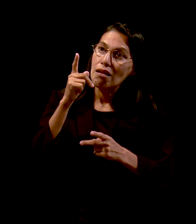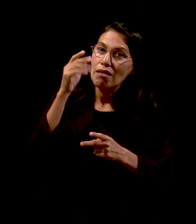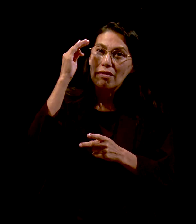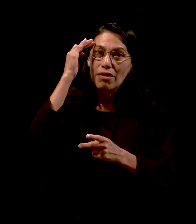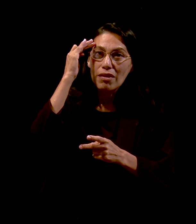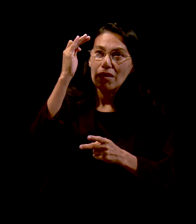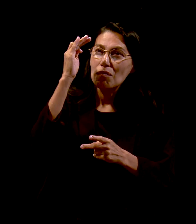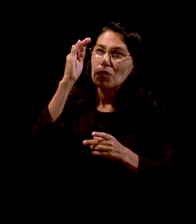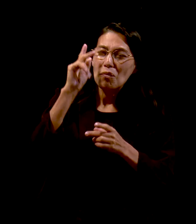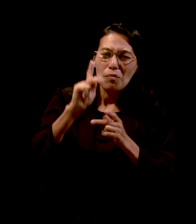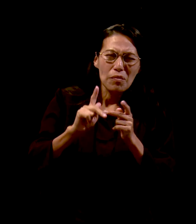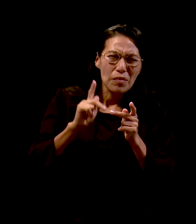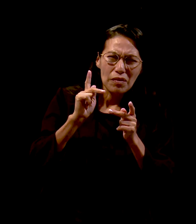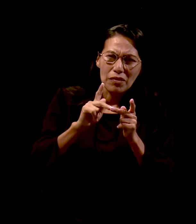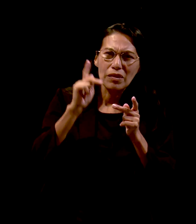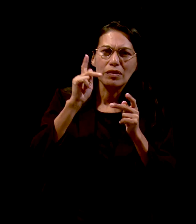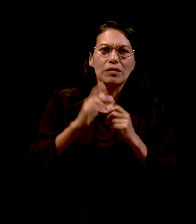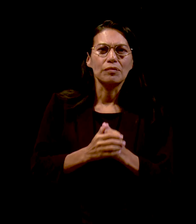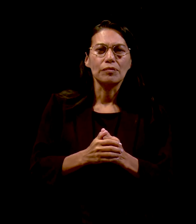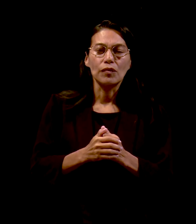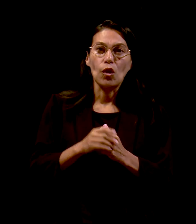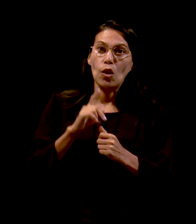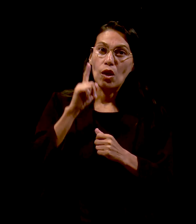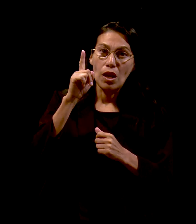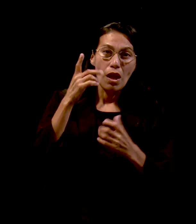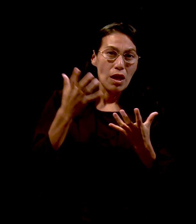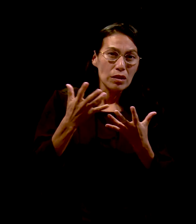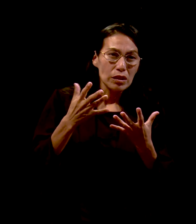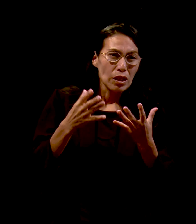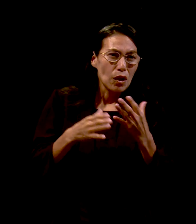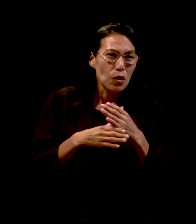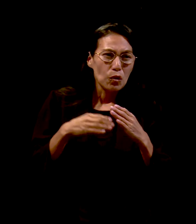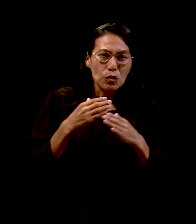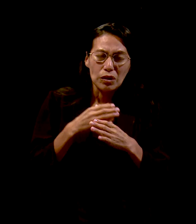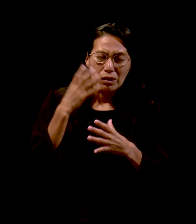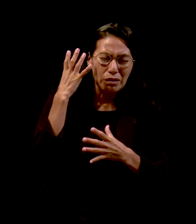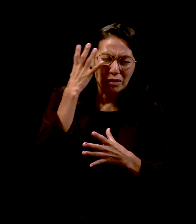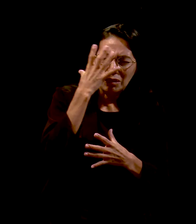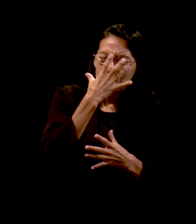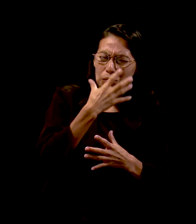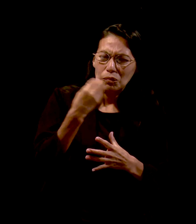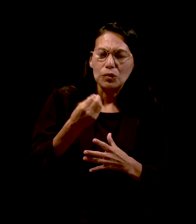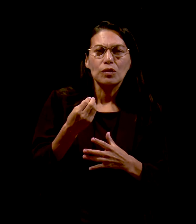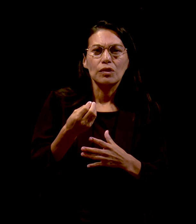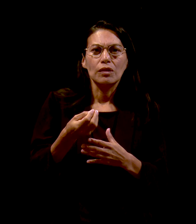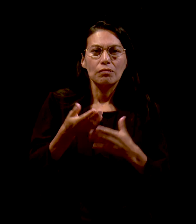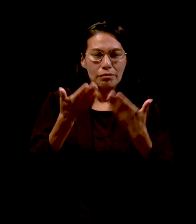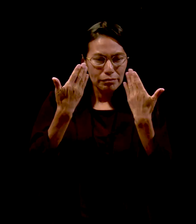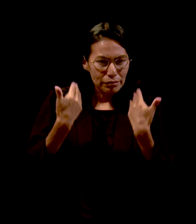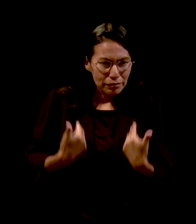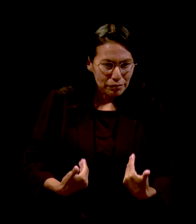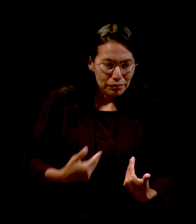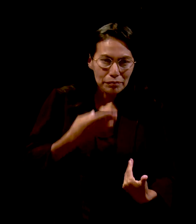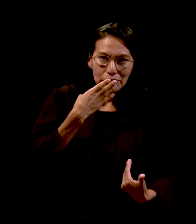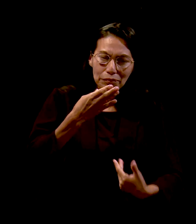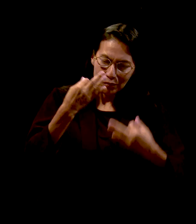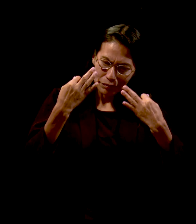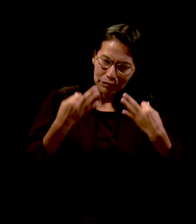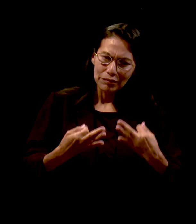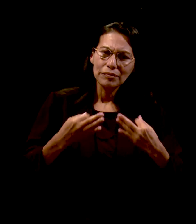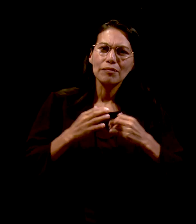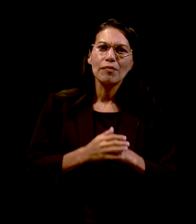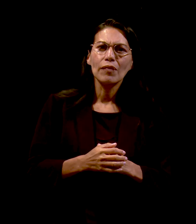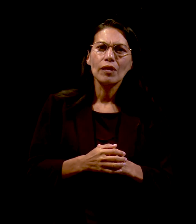profundas y completamente a nuestro bienestar a favor nuestro por eso hay que tener